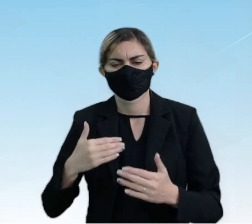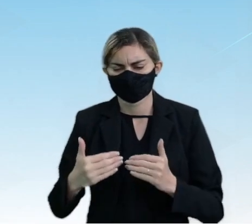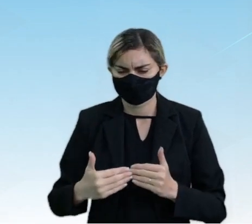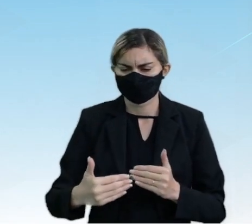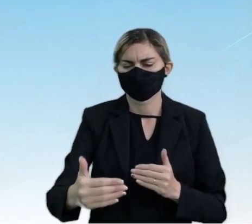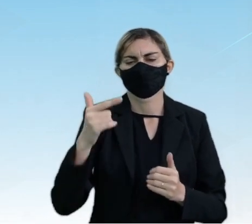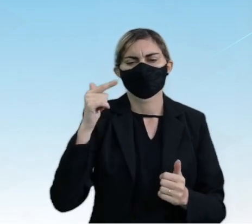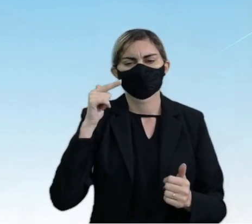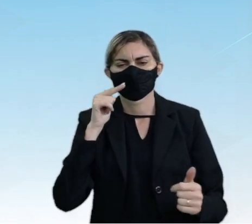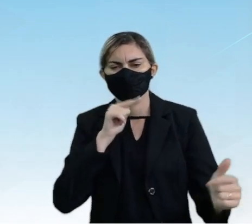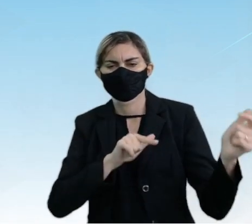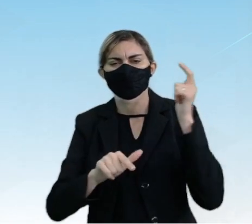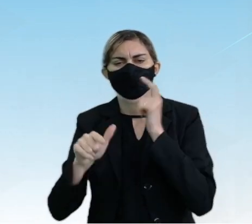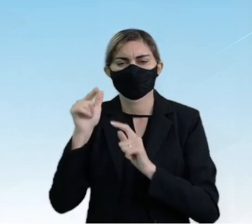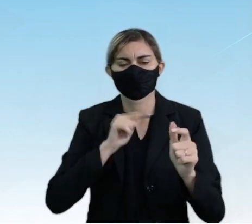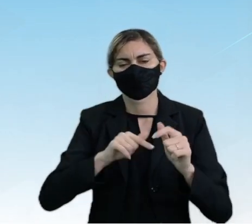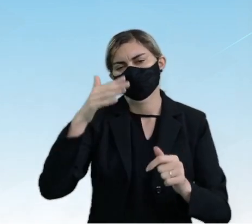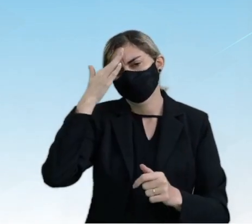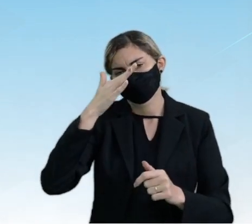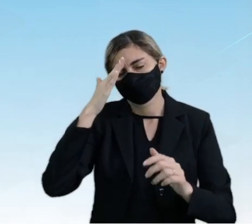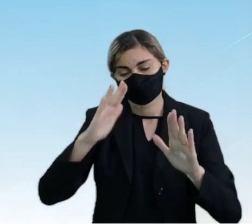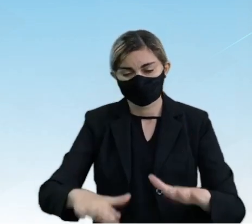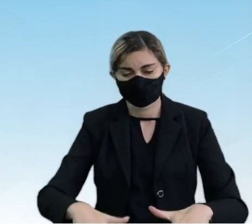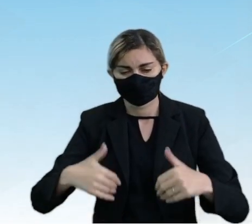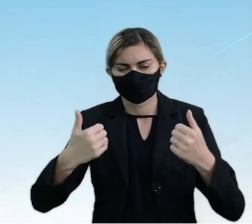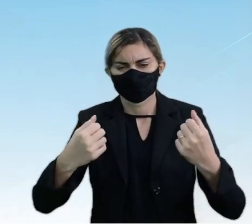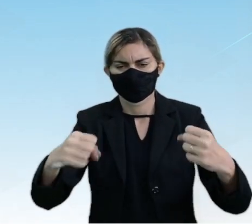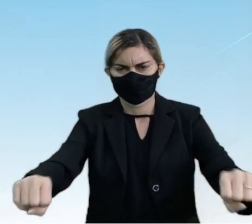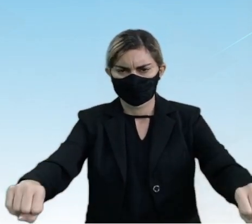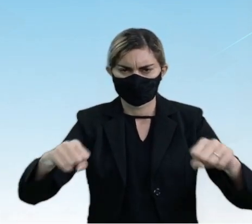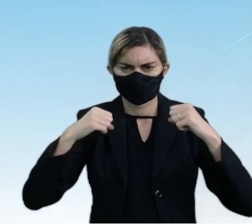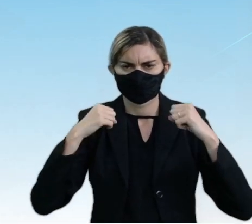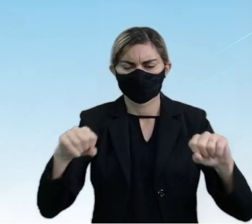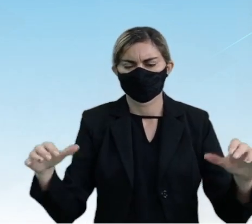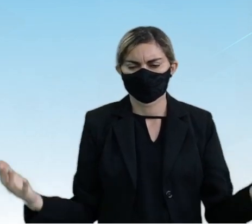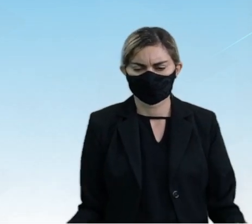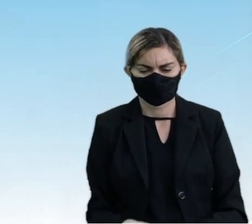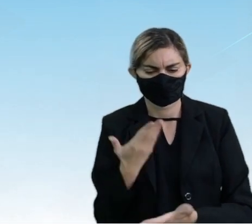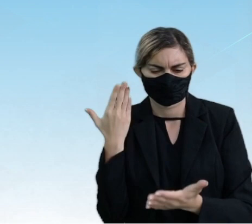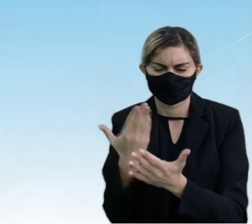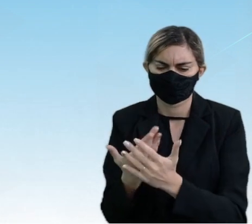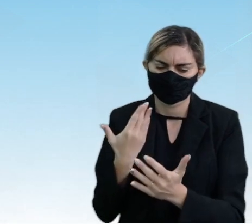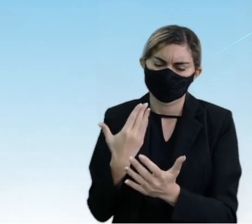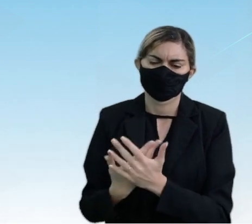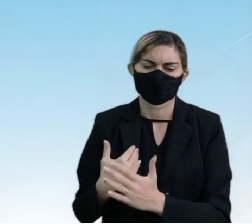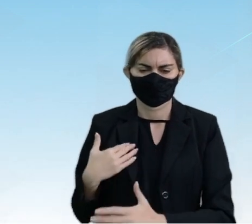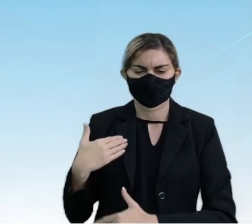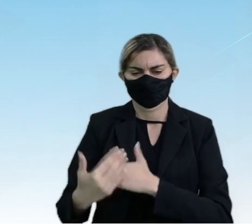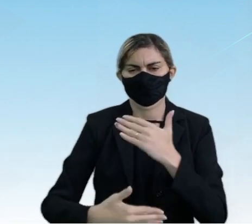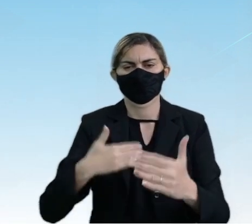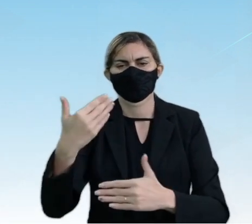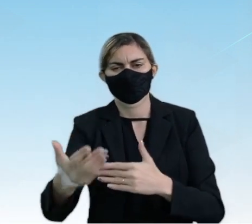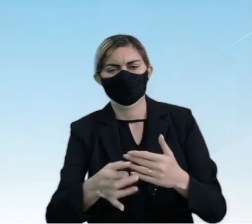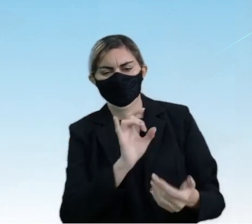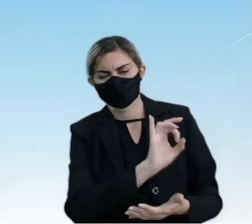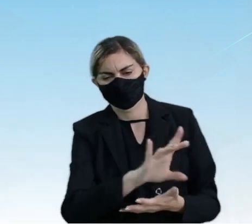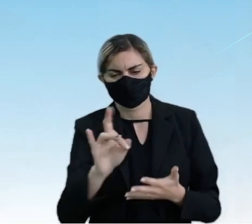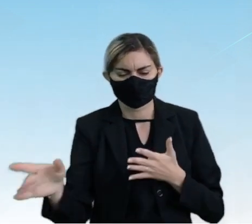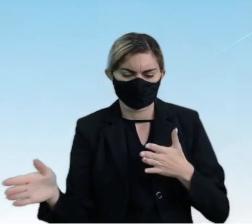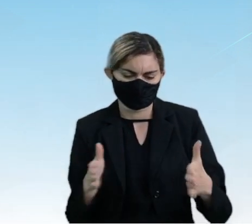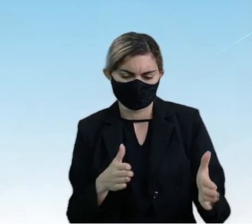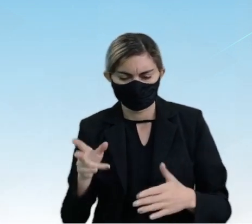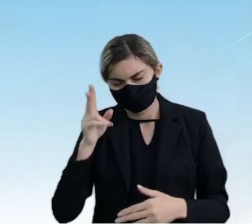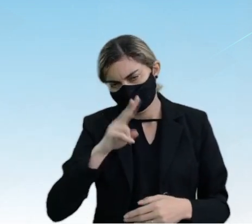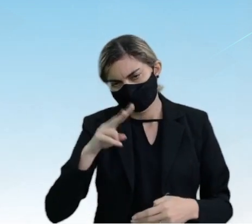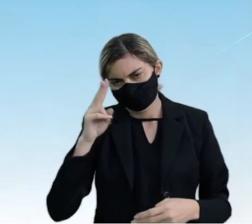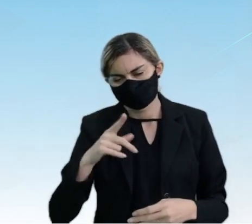gente conseguiu compreender melhor a ginástica de hoje, né? Foi estudando a evolução da ginástica, estudando cada período dela na